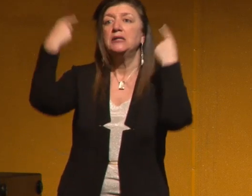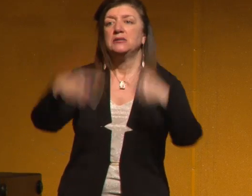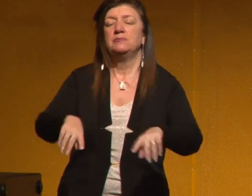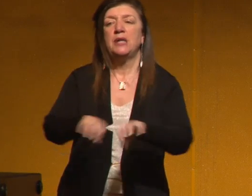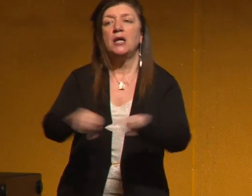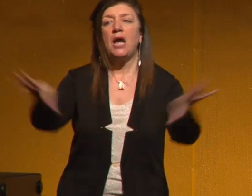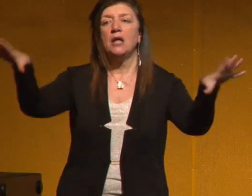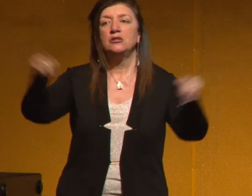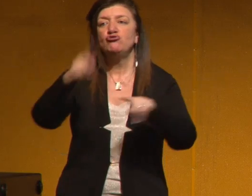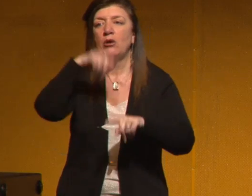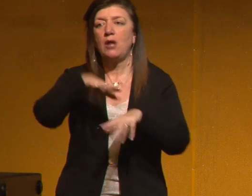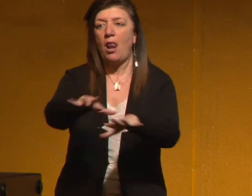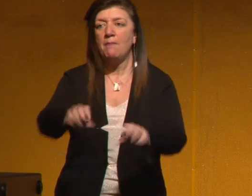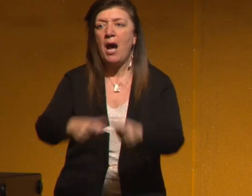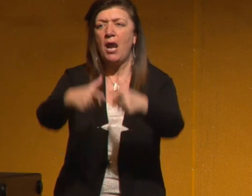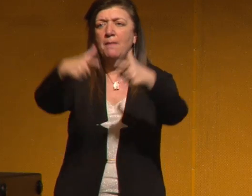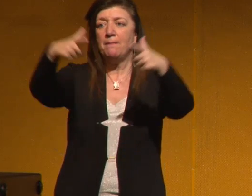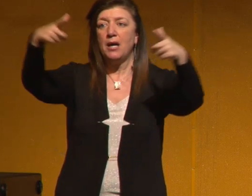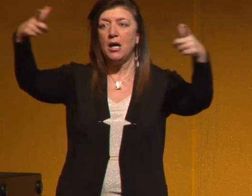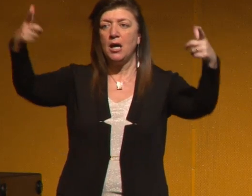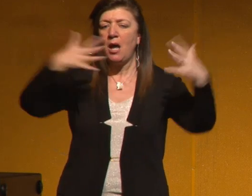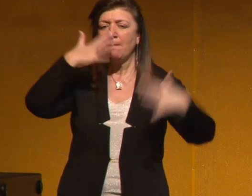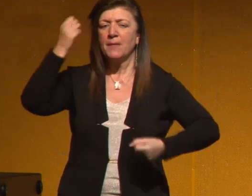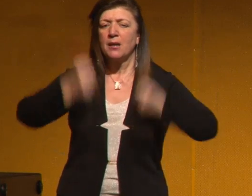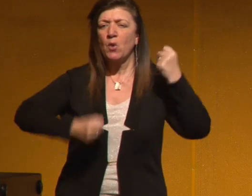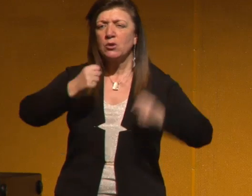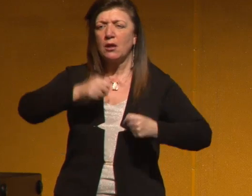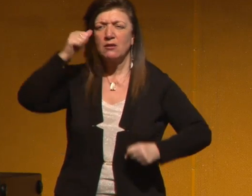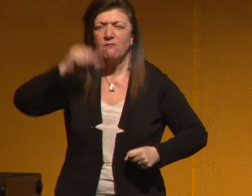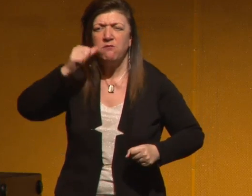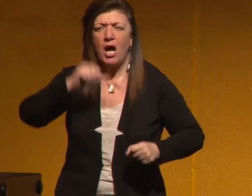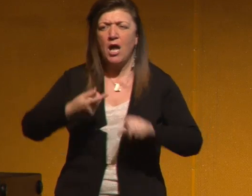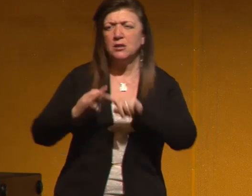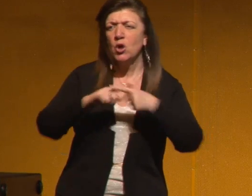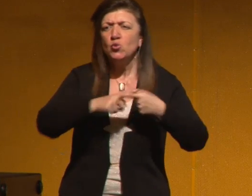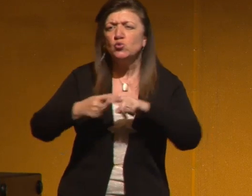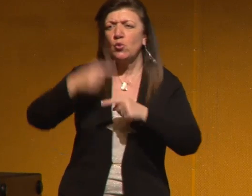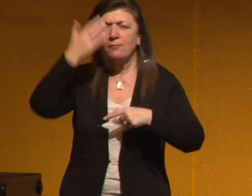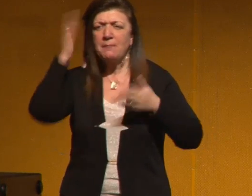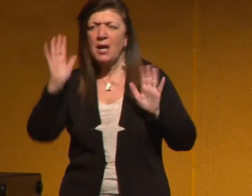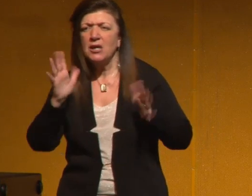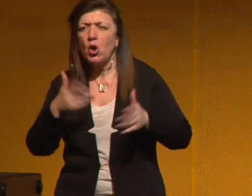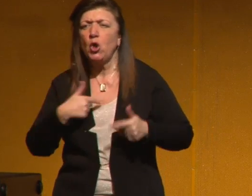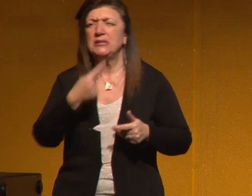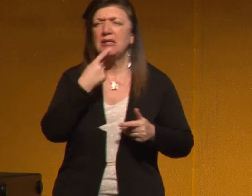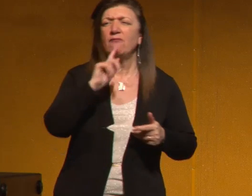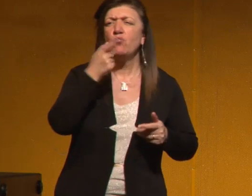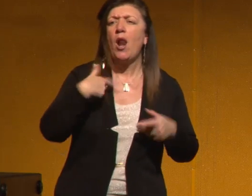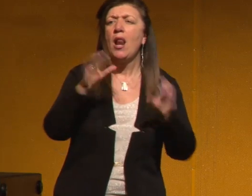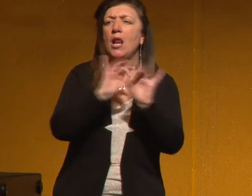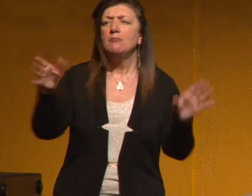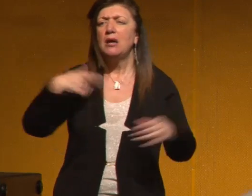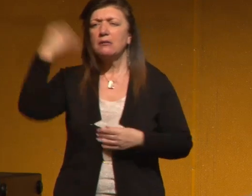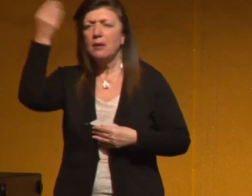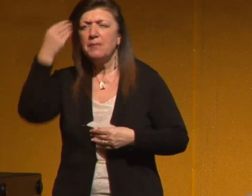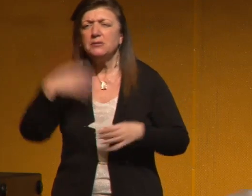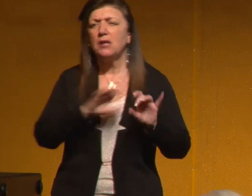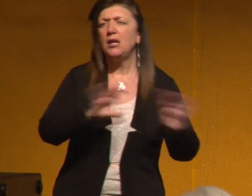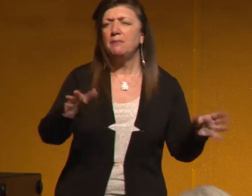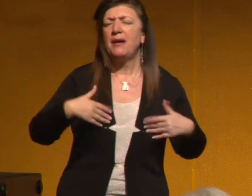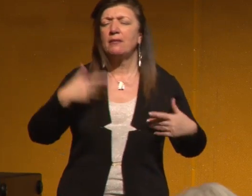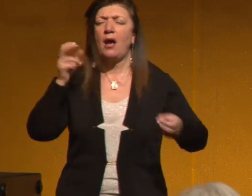sempre più prepotente di falsi e la cancellazione degli strumenti più pericolosi per chi teme la libertà di pensiero e di espressione